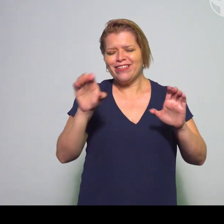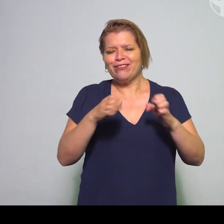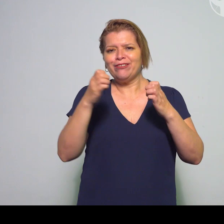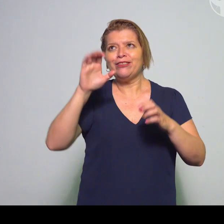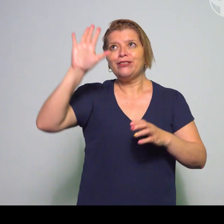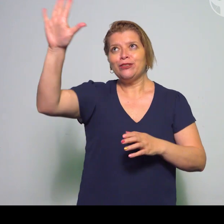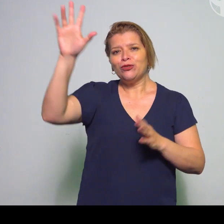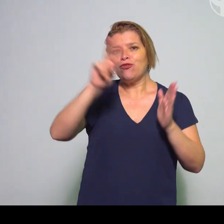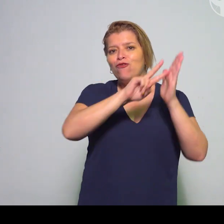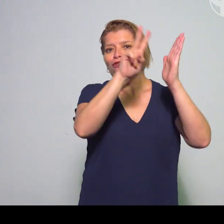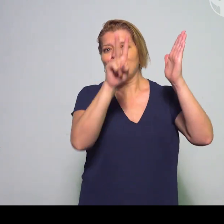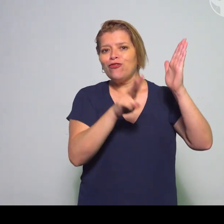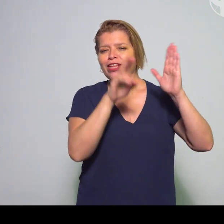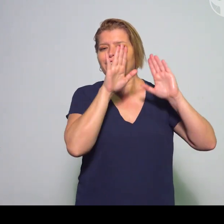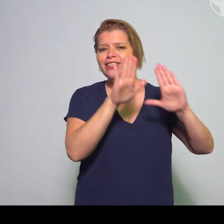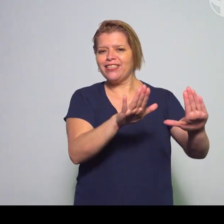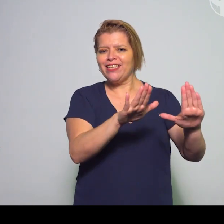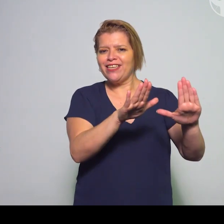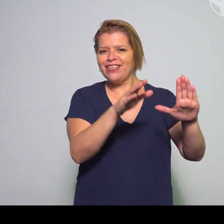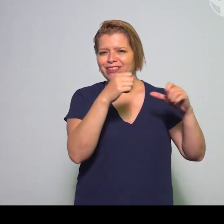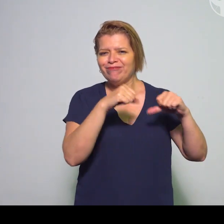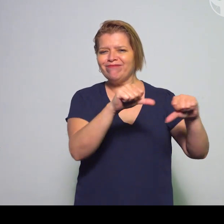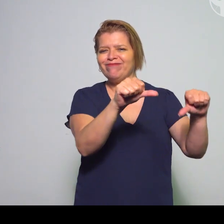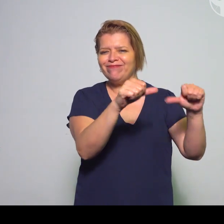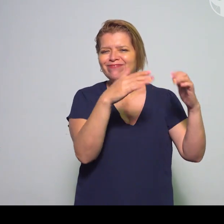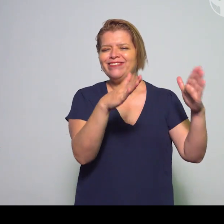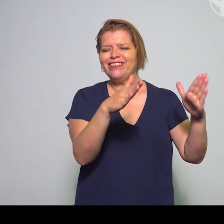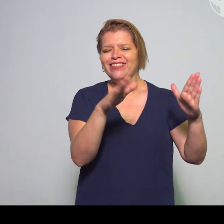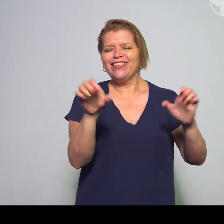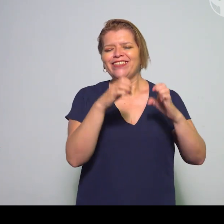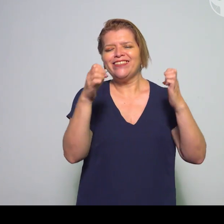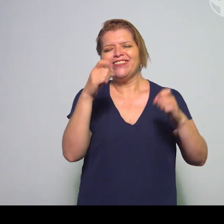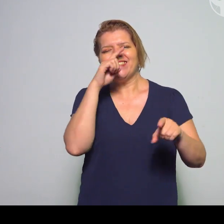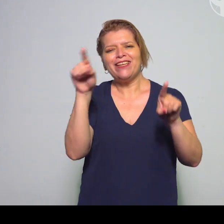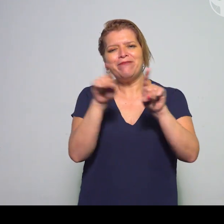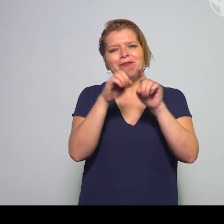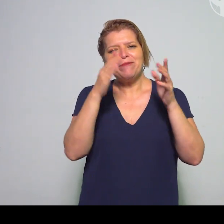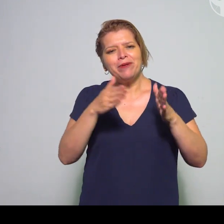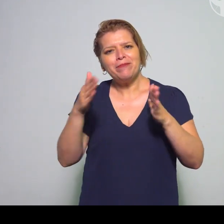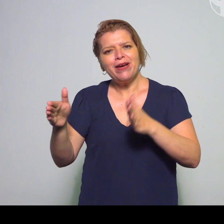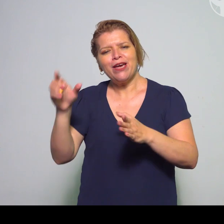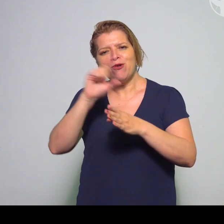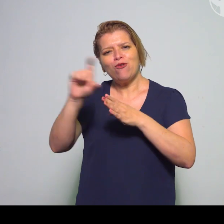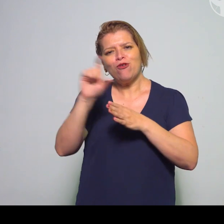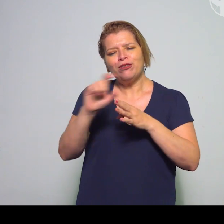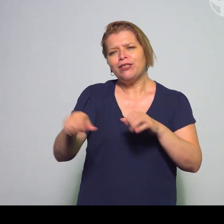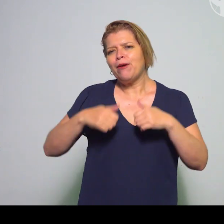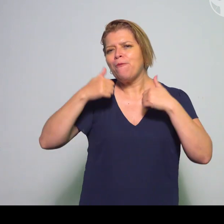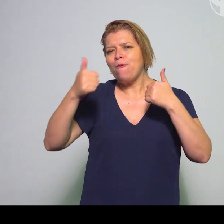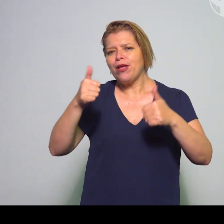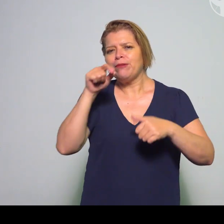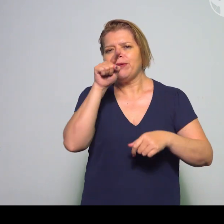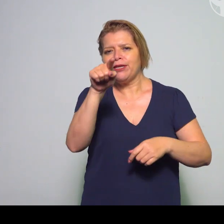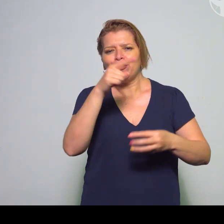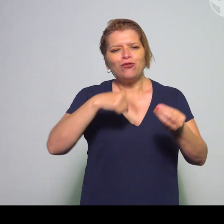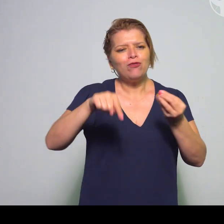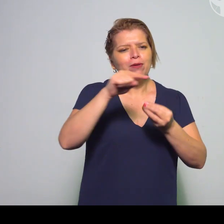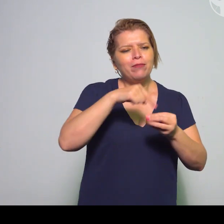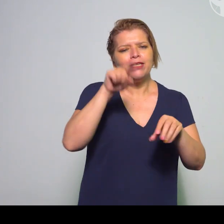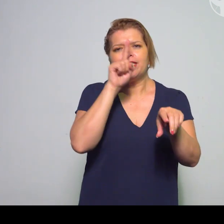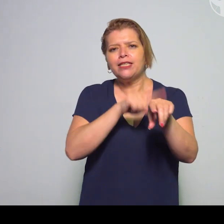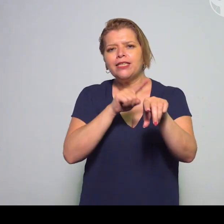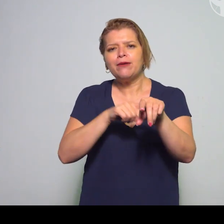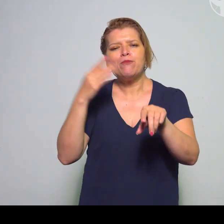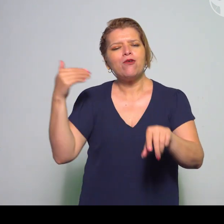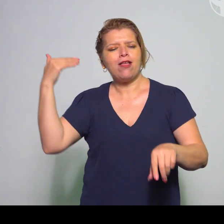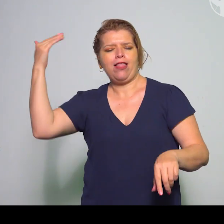naciéramos. Y esa voluntad sigue ahí. Y la palabra también nos dice que Él preparó cosas buenas para tu familia